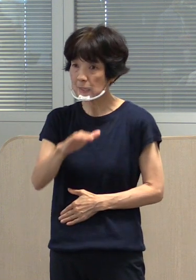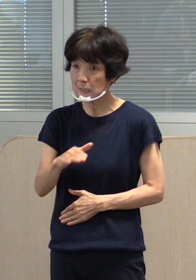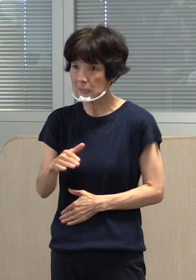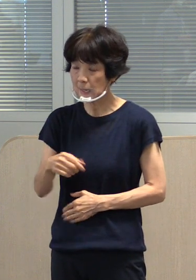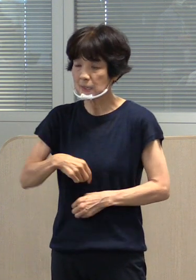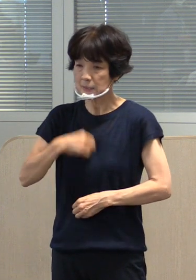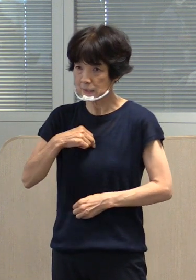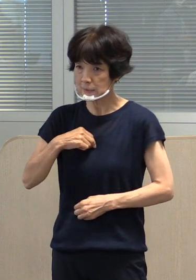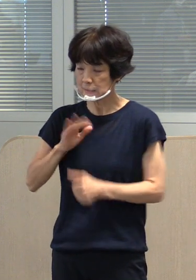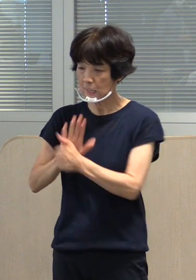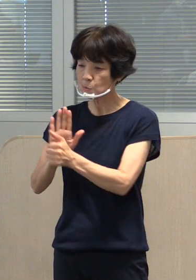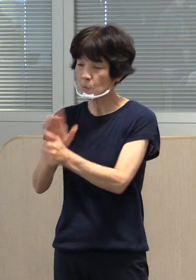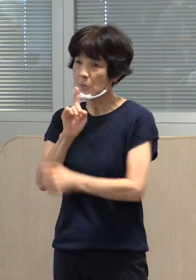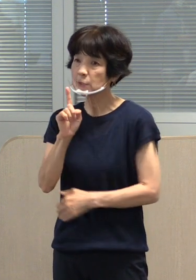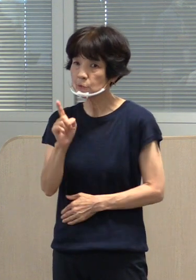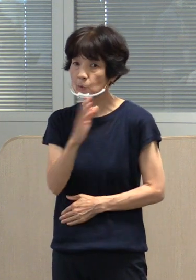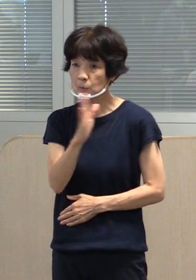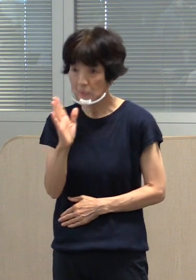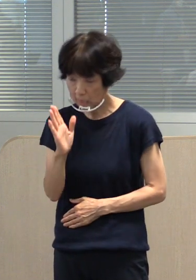バイスをお願いします。